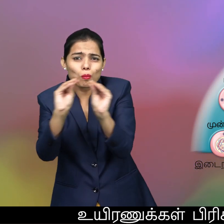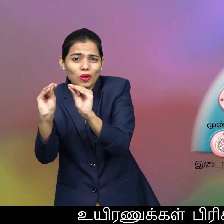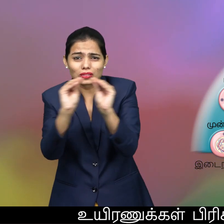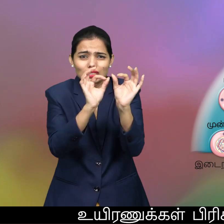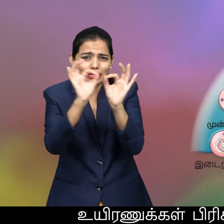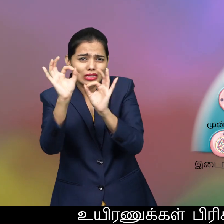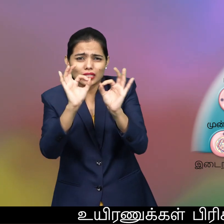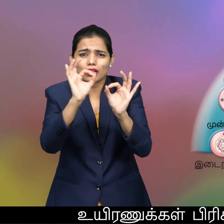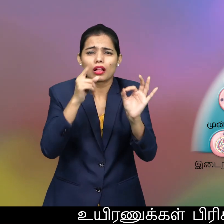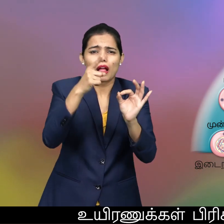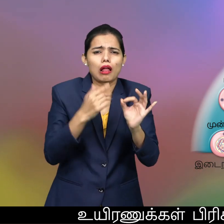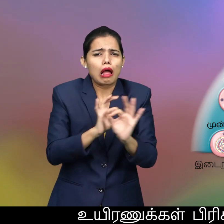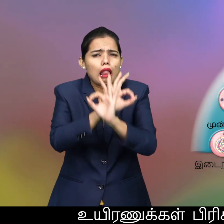உயிரணுக்கள் பிரிக்கும் அற்புதமான பகுதி.